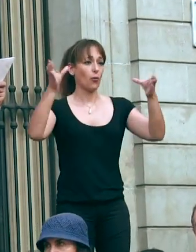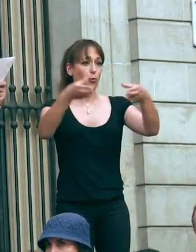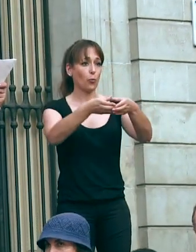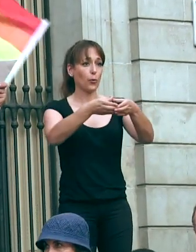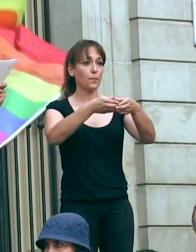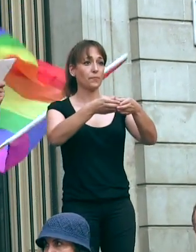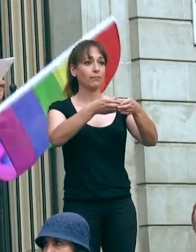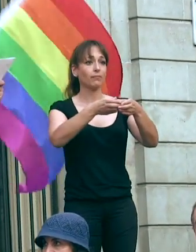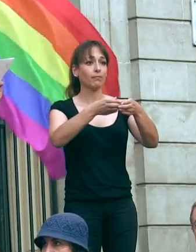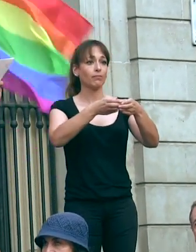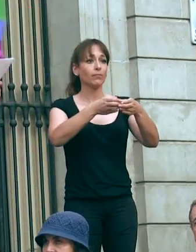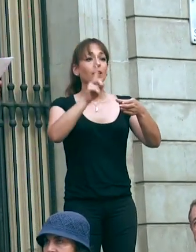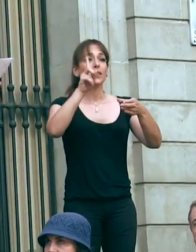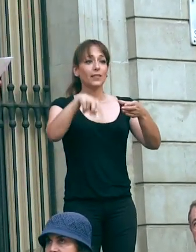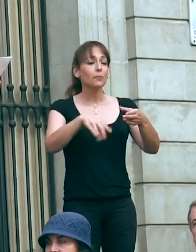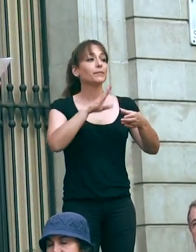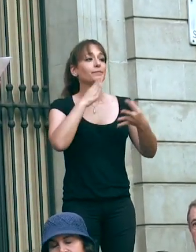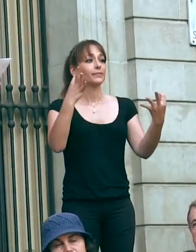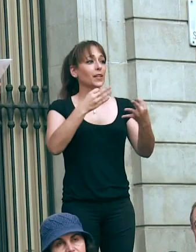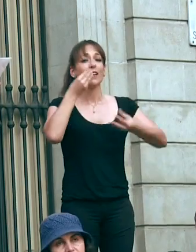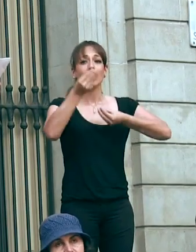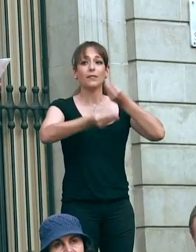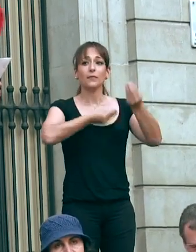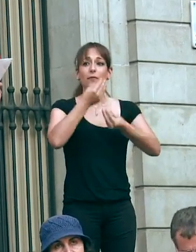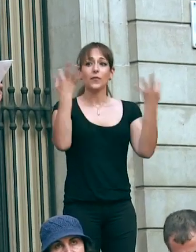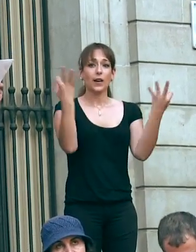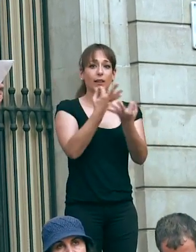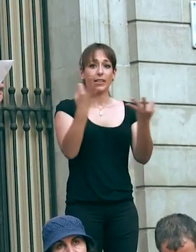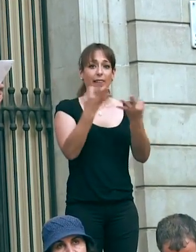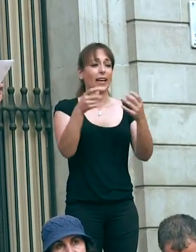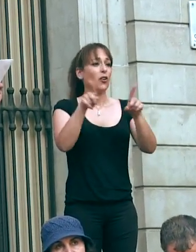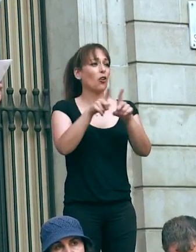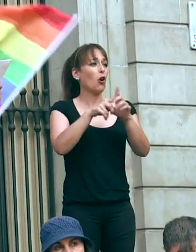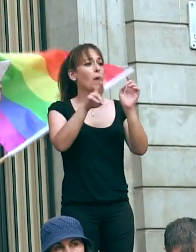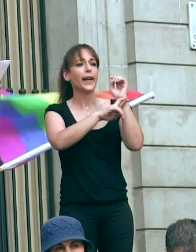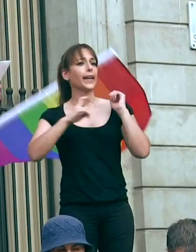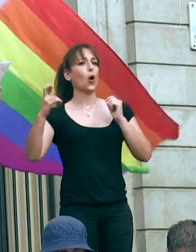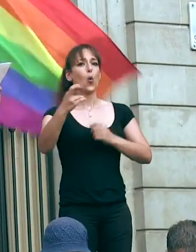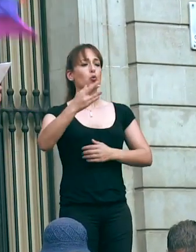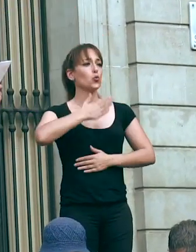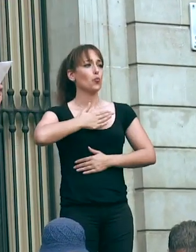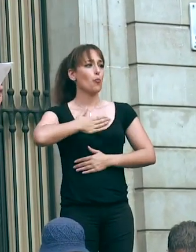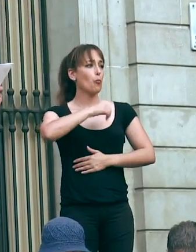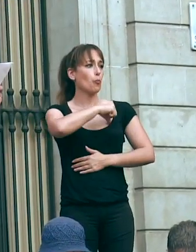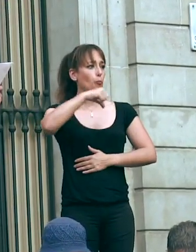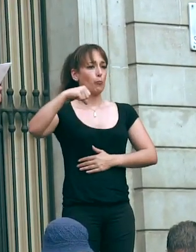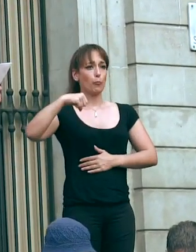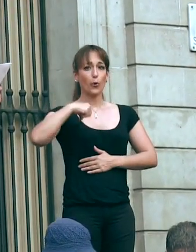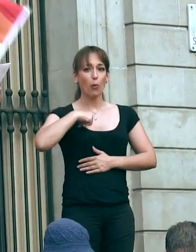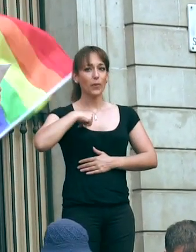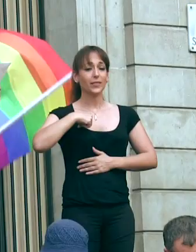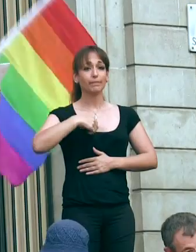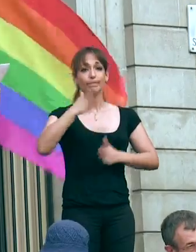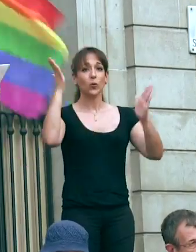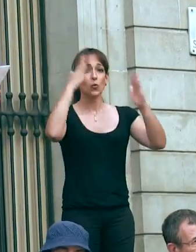i que fa dependre de xarxes clandestines i de recursos econòmics propis la parada